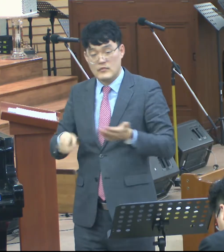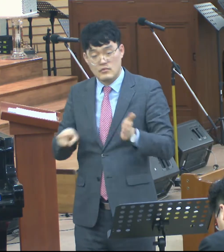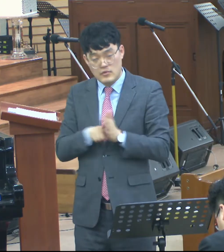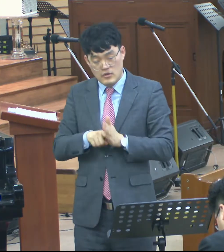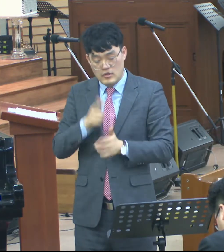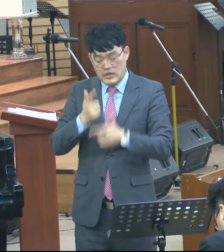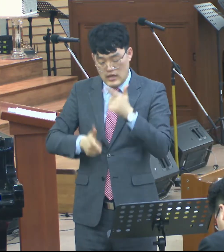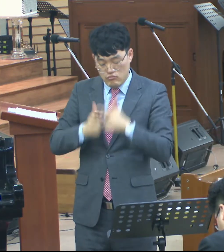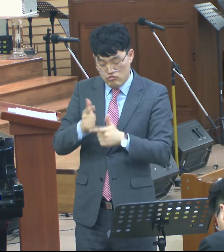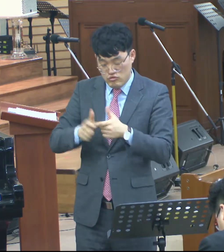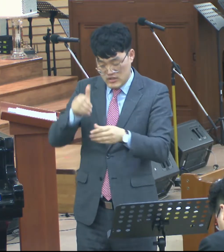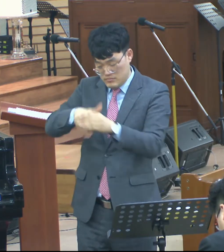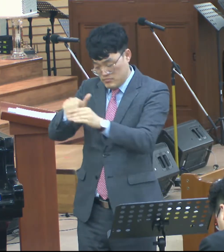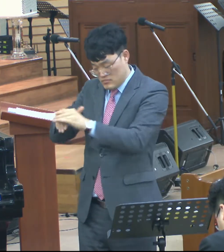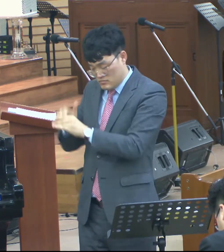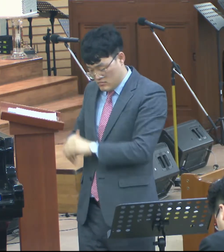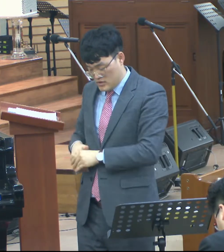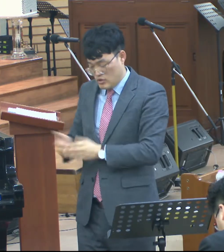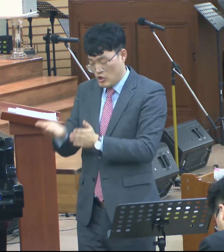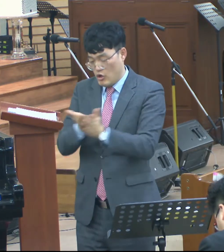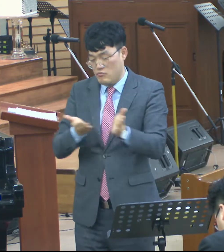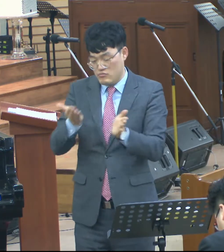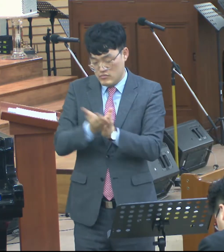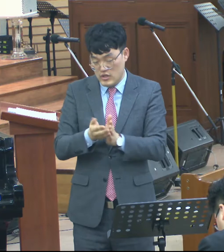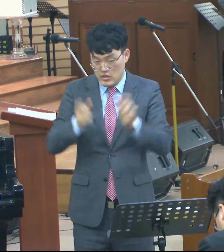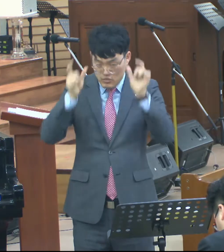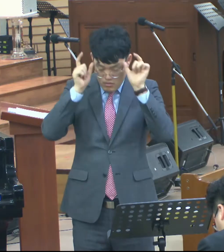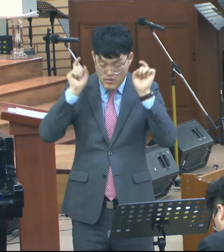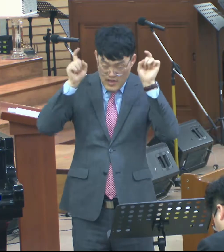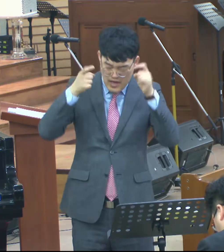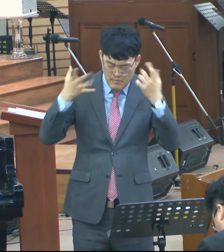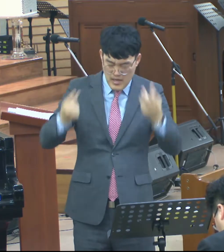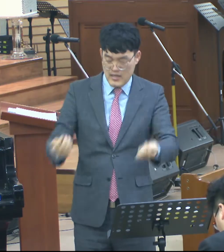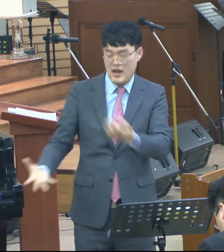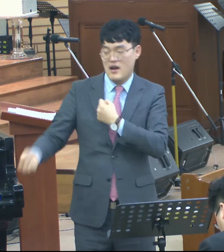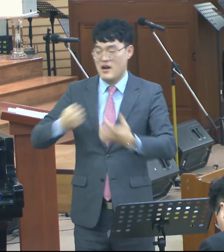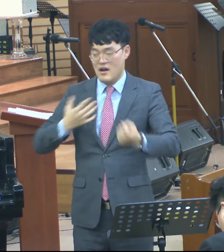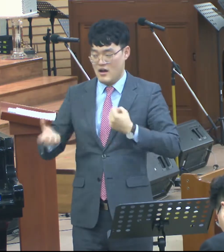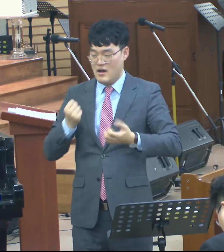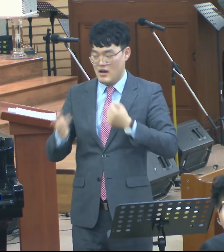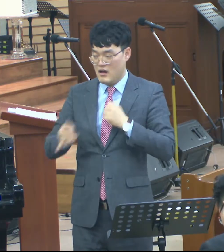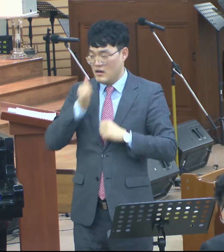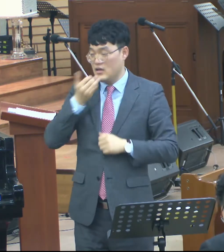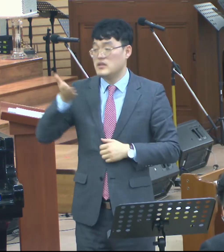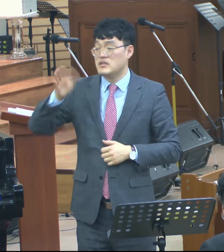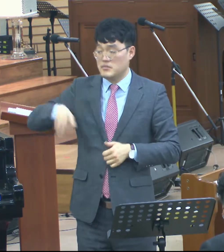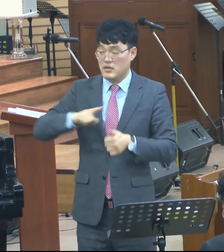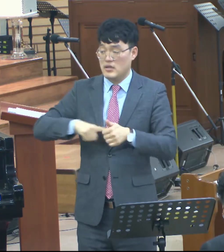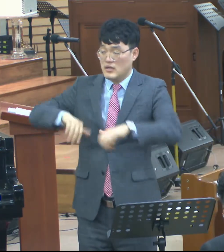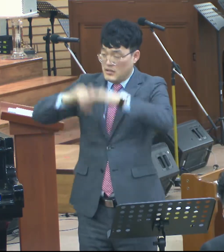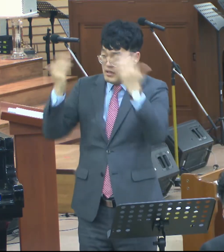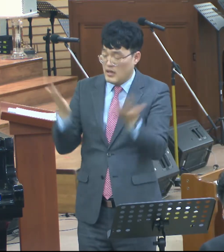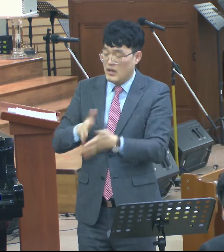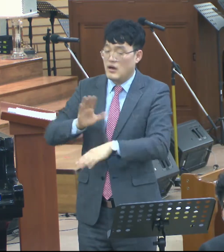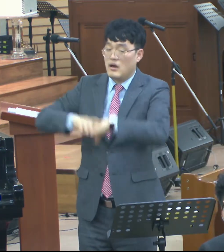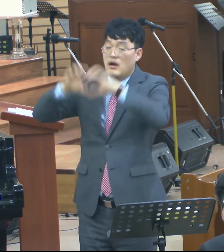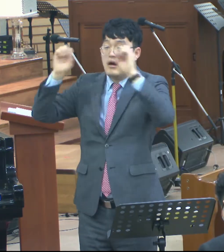파고 소와 양떼의 소유를 많이 가졌지만 다 헛되어 바람 잡는 것 같다.